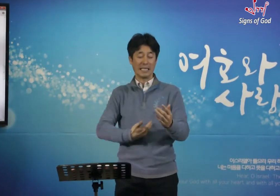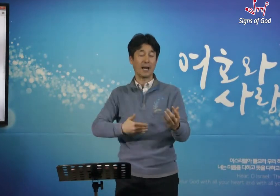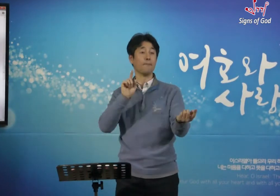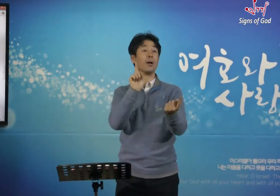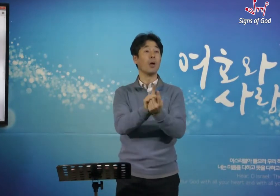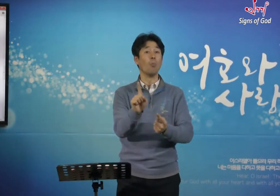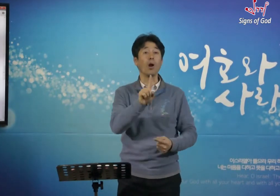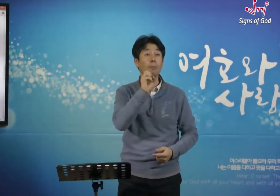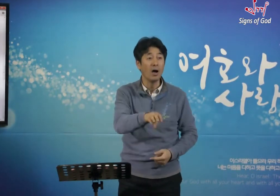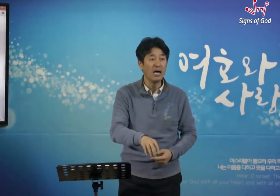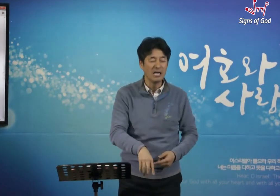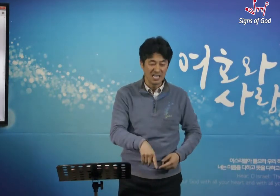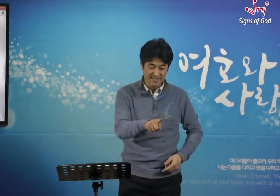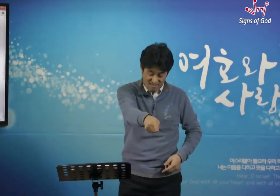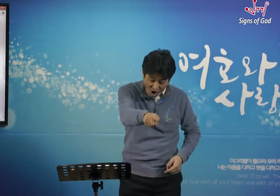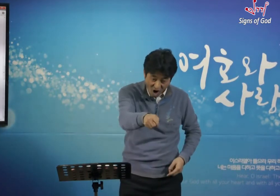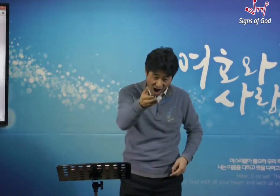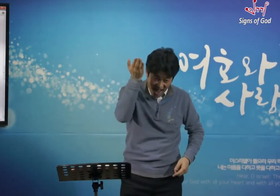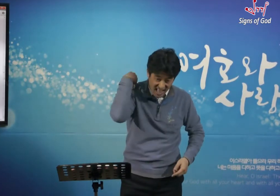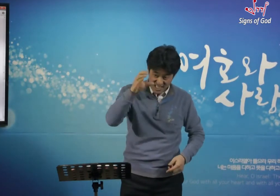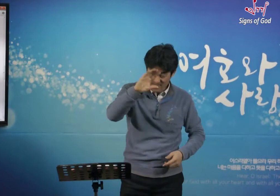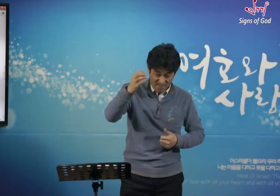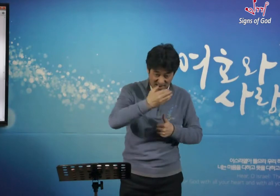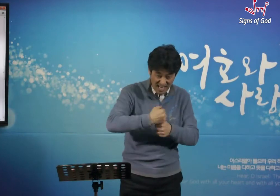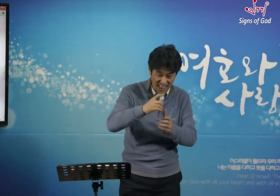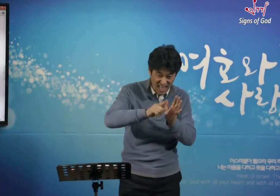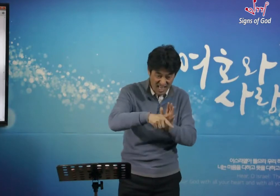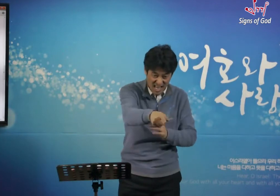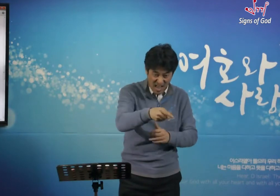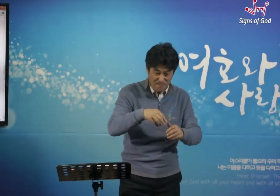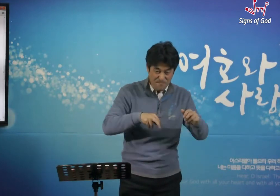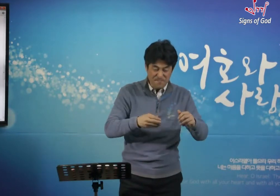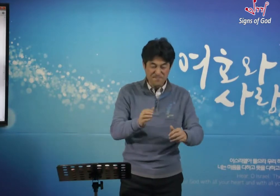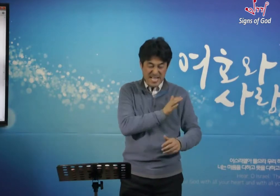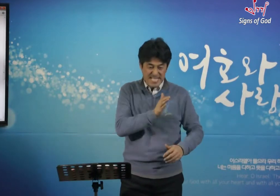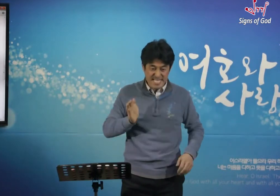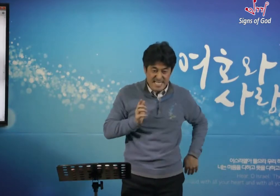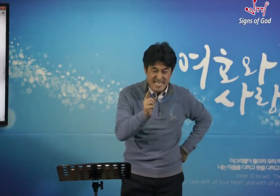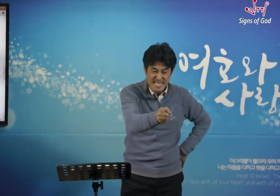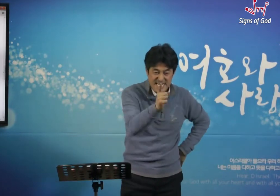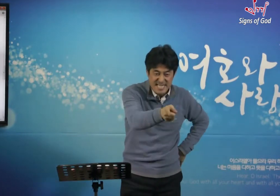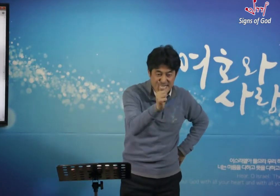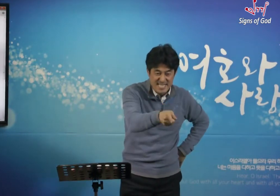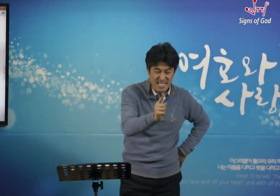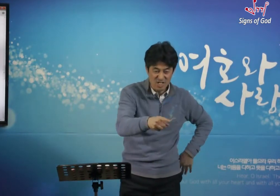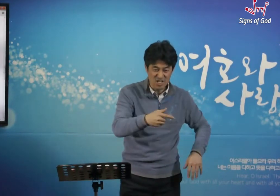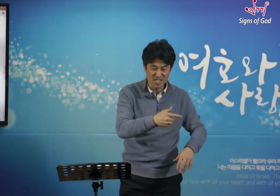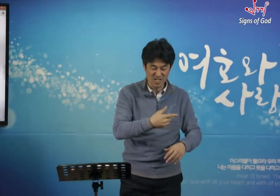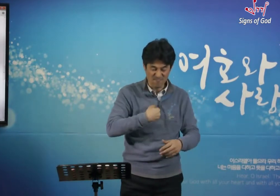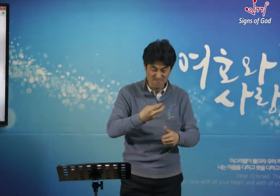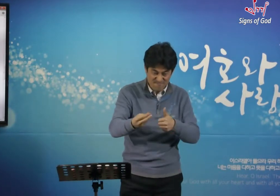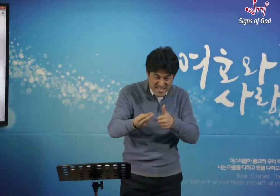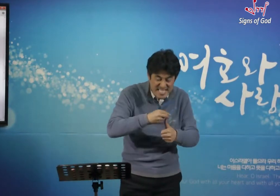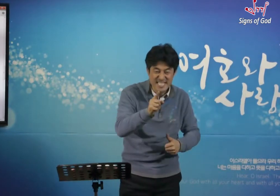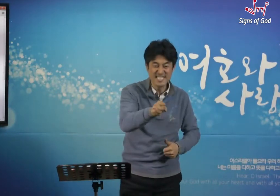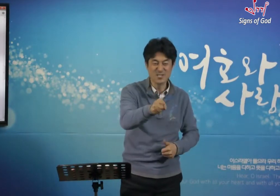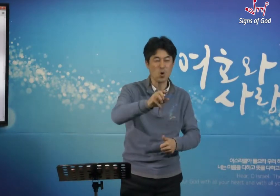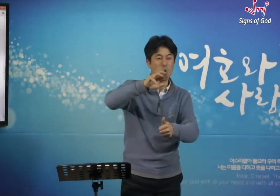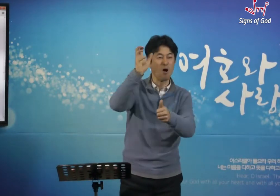달려 죽으셨지만 예수님을 모른다고 부정하고 나아갔지만 예수님께서 부활하시고 나서